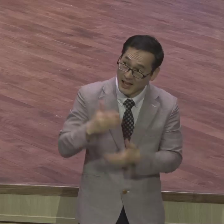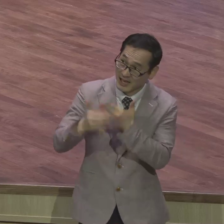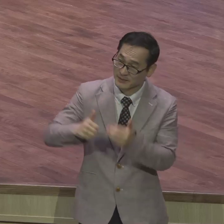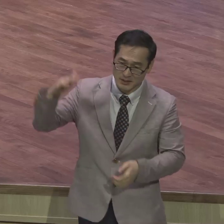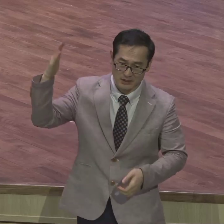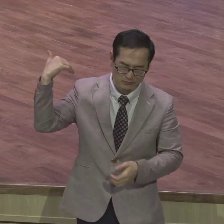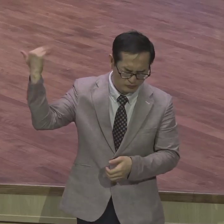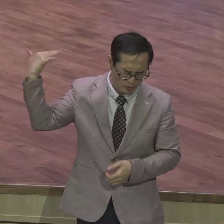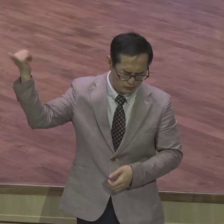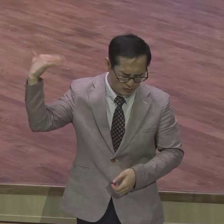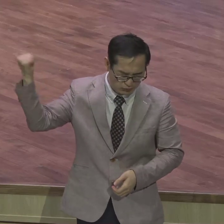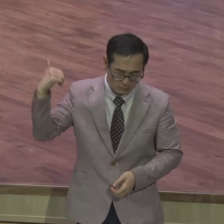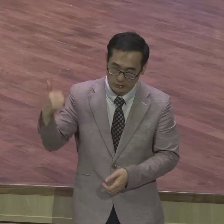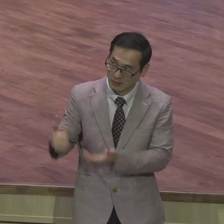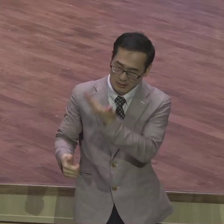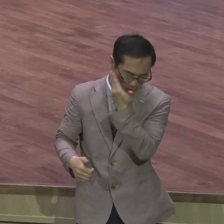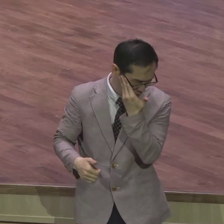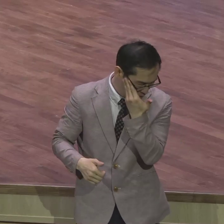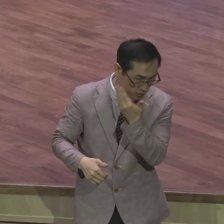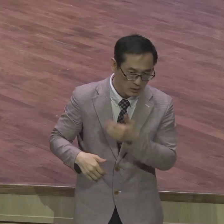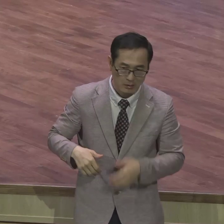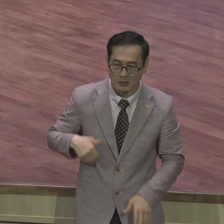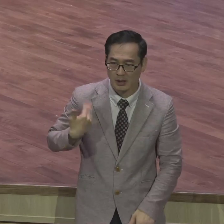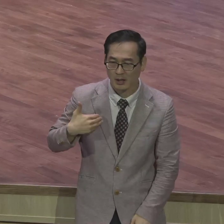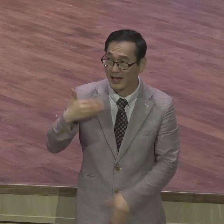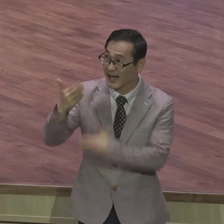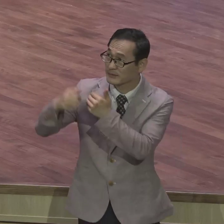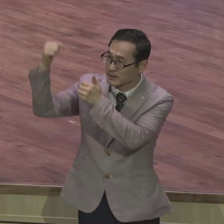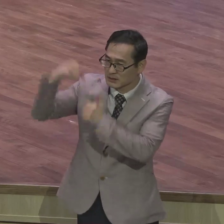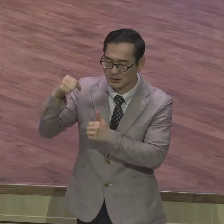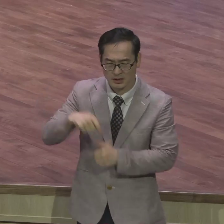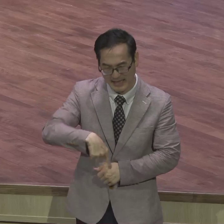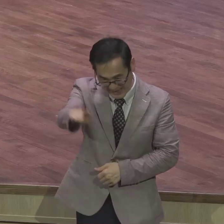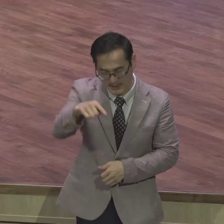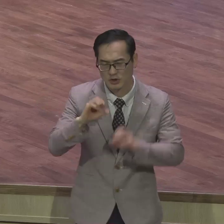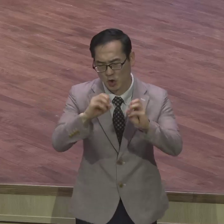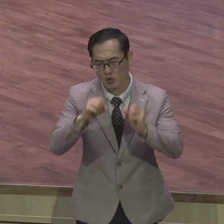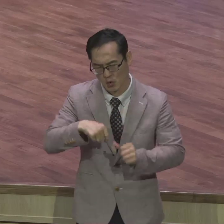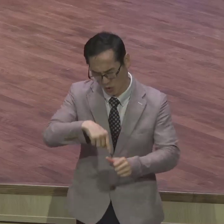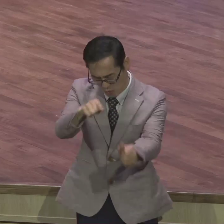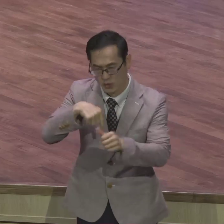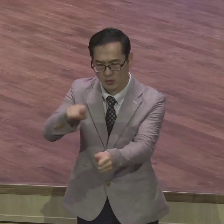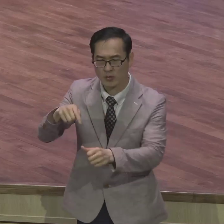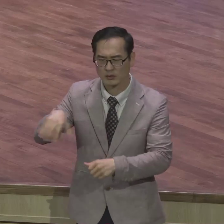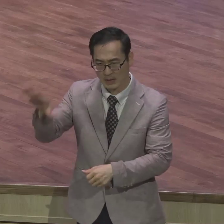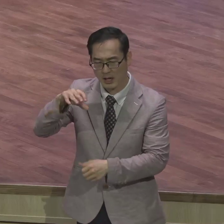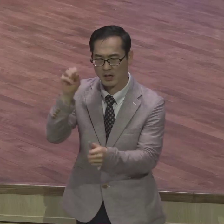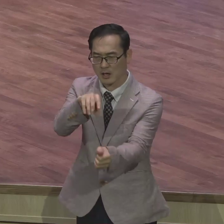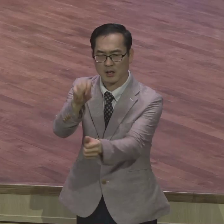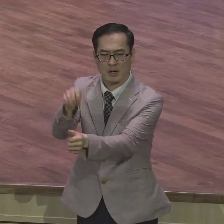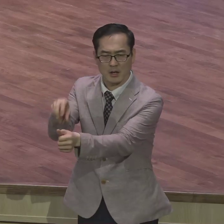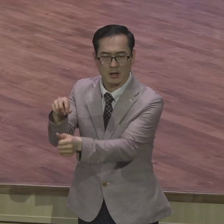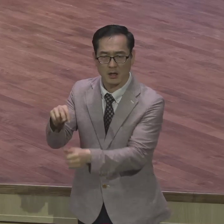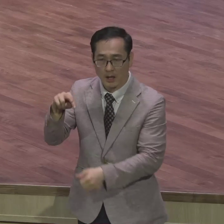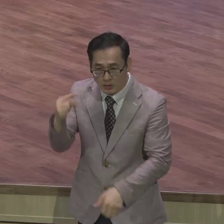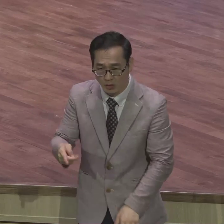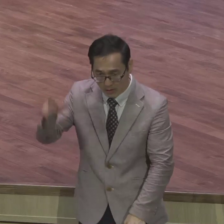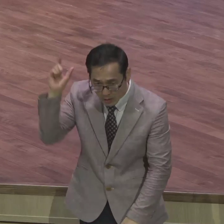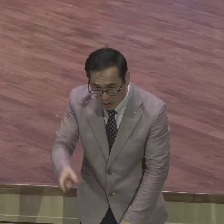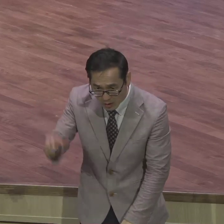,3,7단원 살리라고 우리가 천명 소명 사명 주어서 메시지 전략과 시스템을 가지고 이 속에 집어 넣어놨는데 계속 옛날